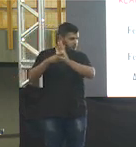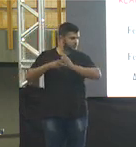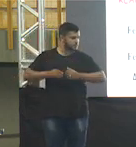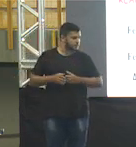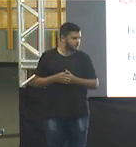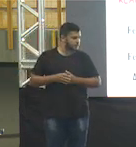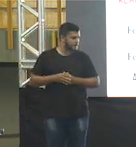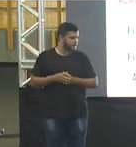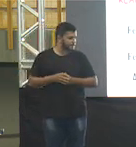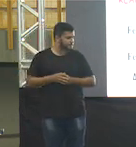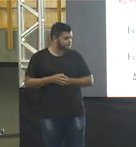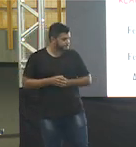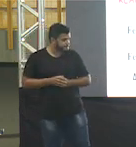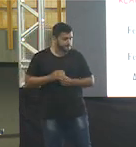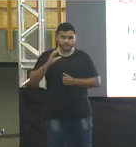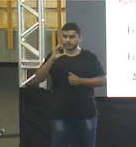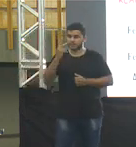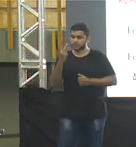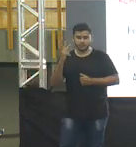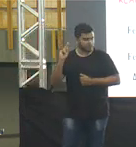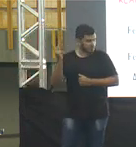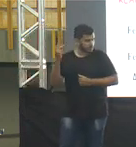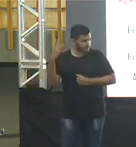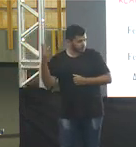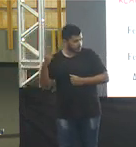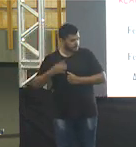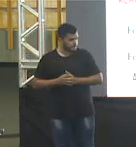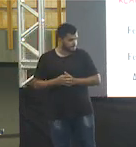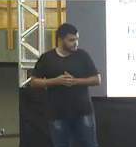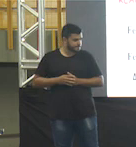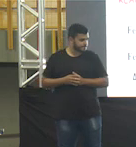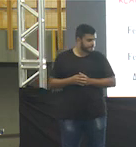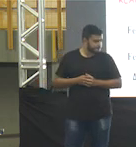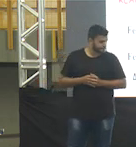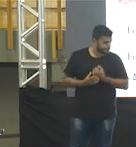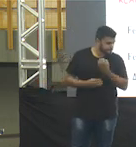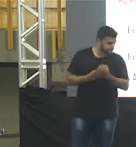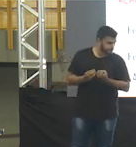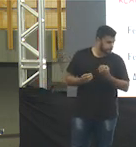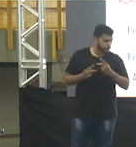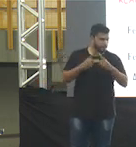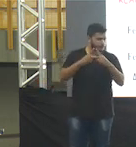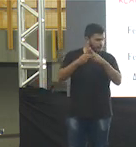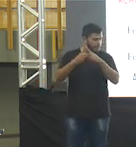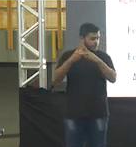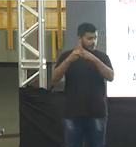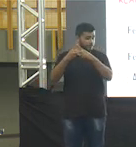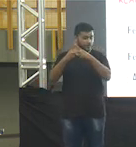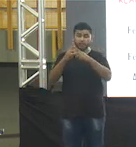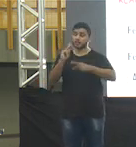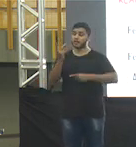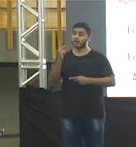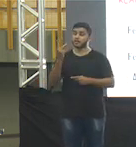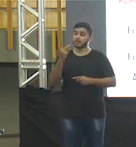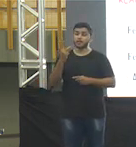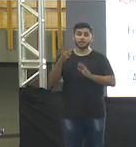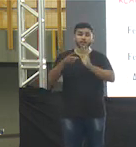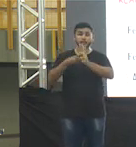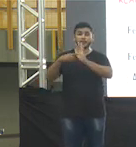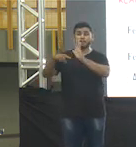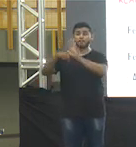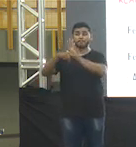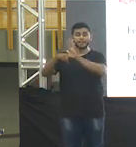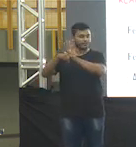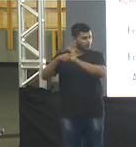para o ΔH. Quando tu olha para o ΔH, o valorzinho que tem ali é positivo ou negativo? Se é negativo,